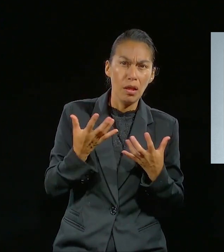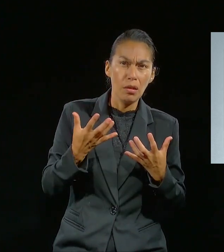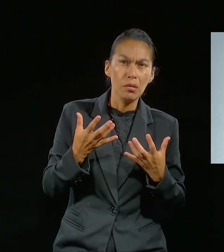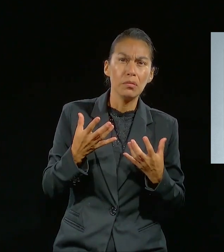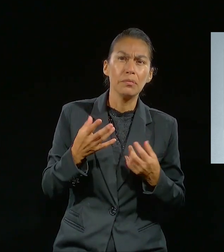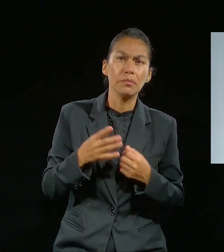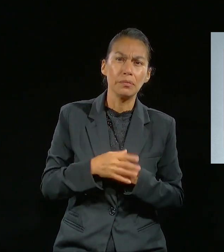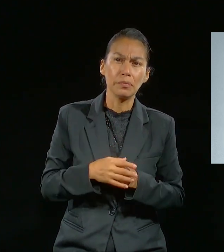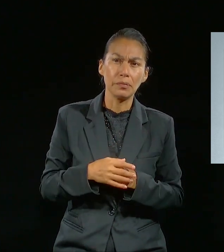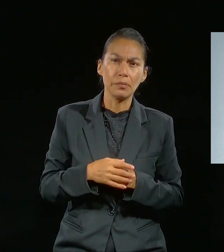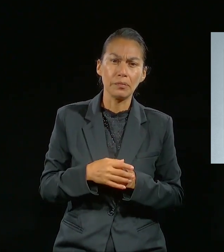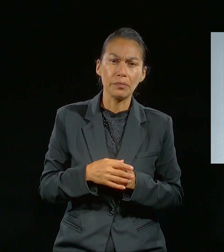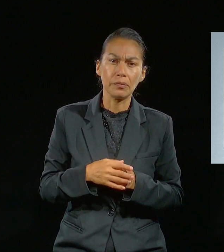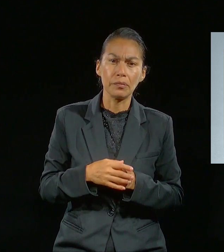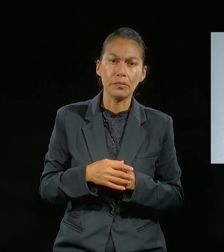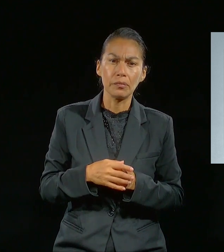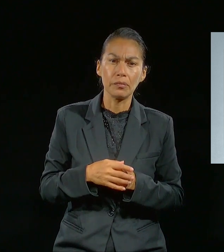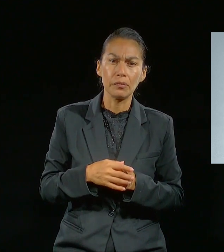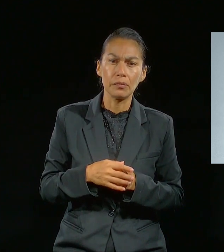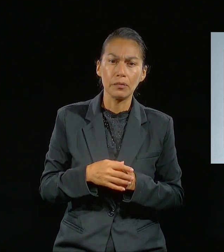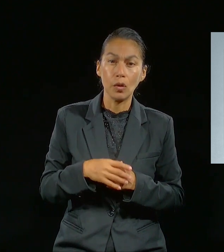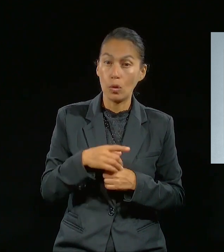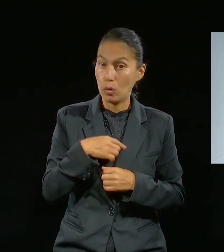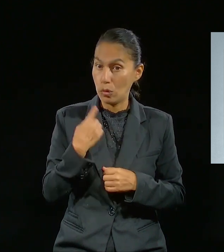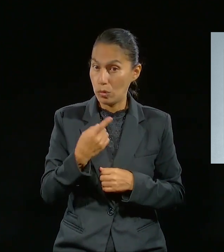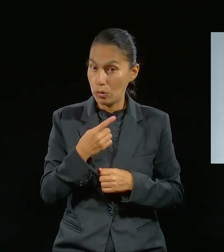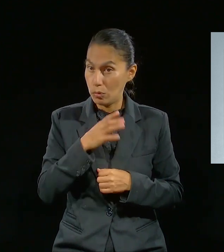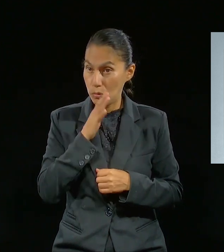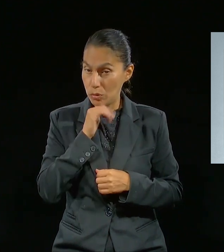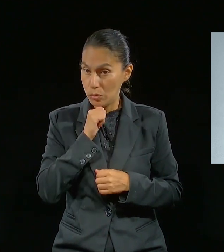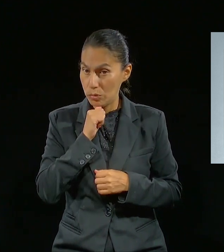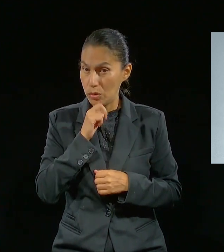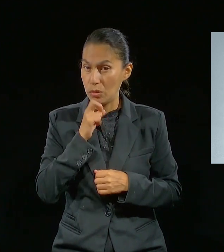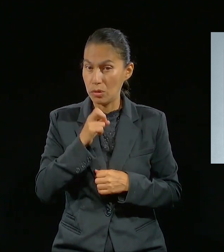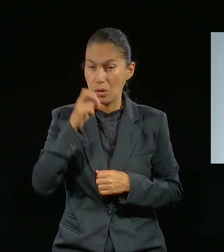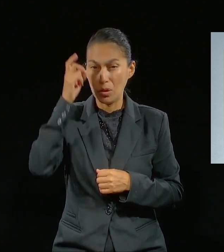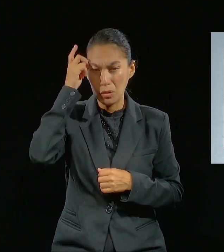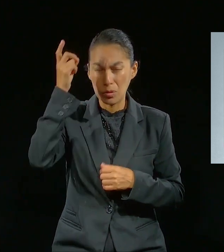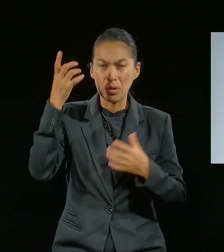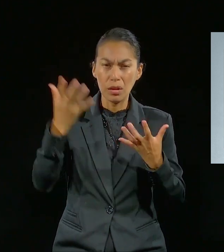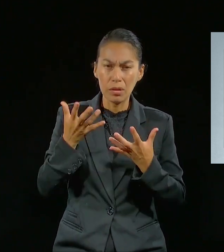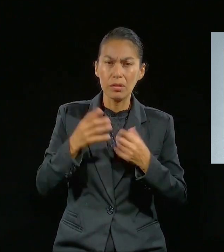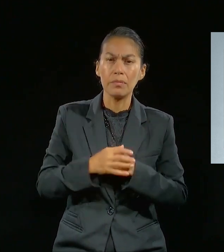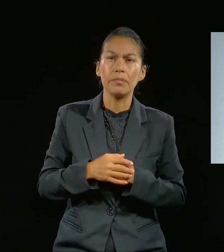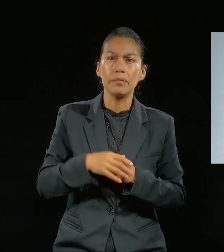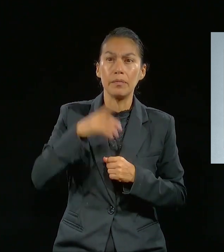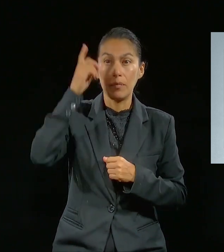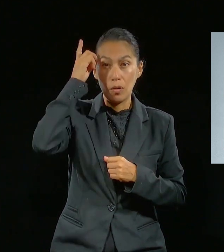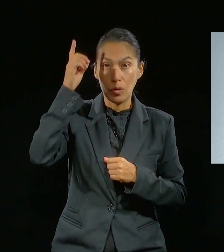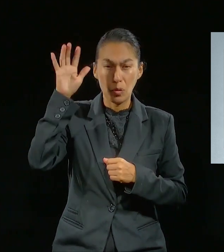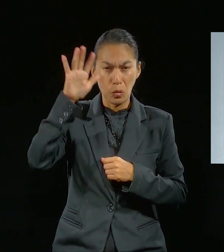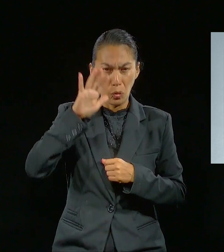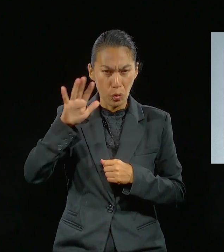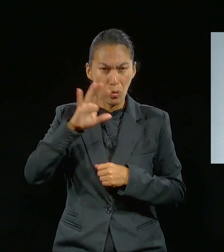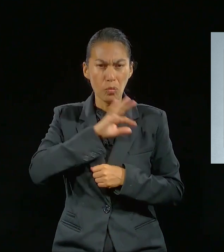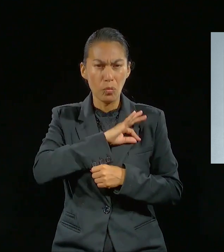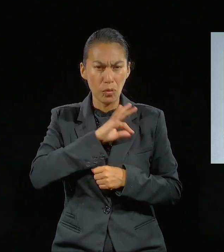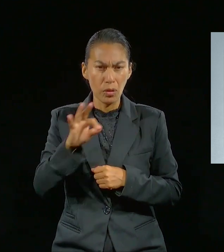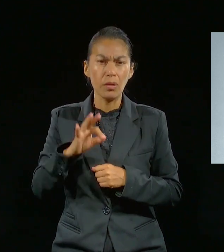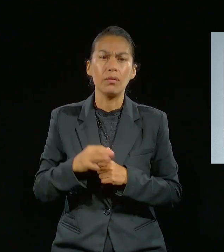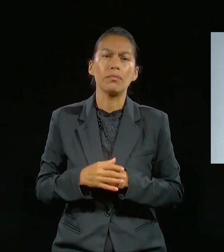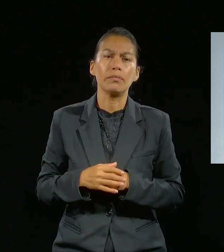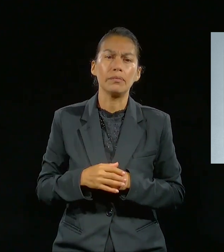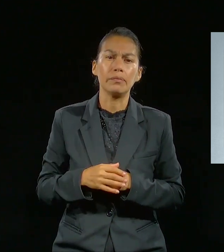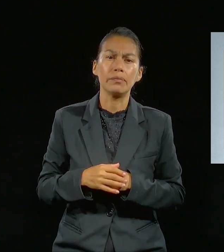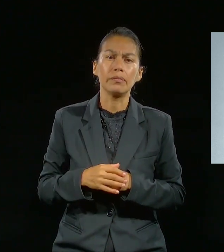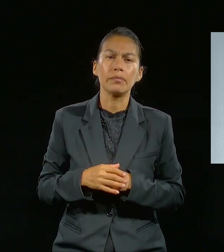podamos hacer, que Él hará lo que nosotros ya no podemos hacer. Él es el Dios de lo imposible. El Dios Nosotros